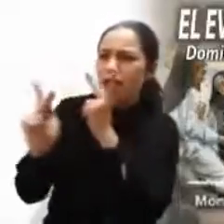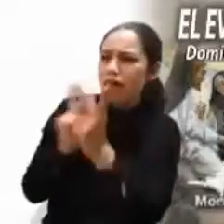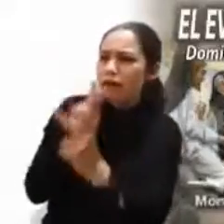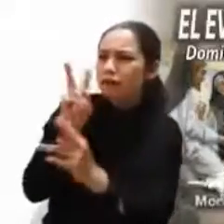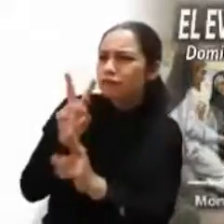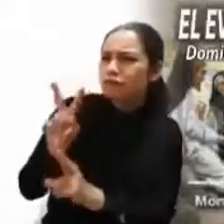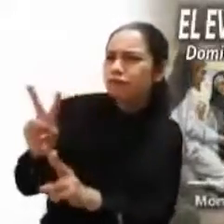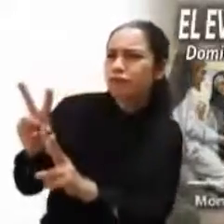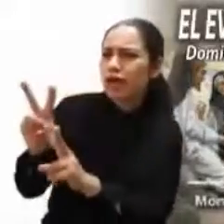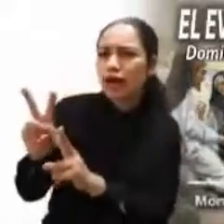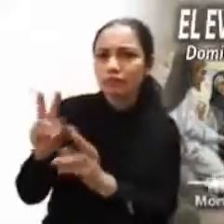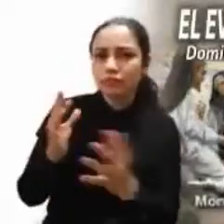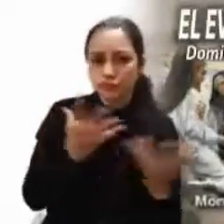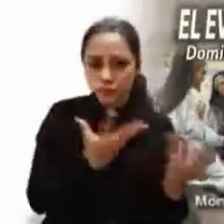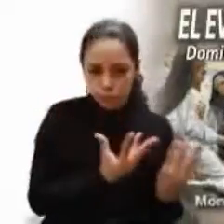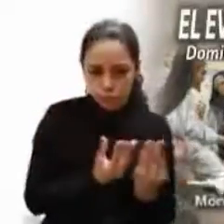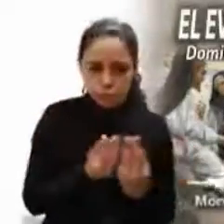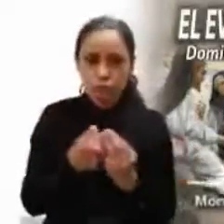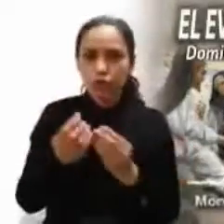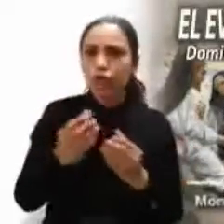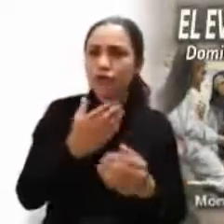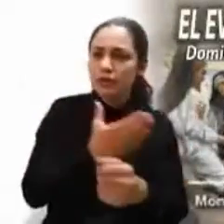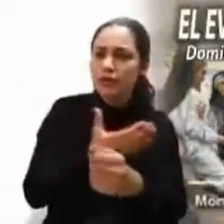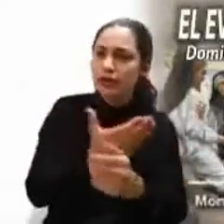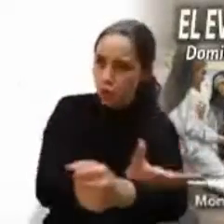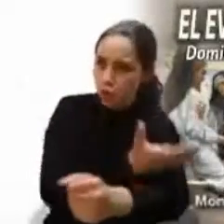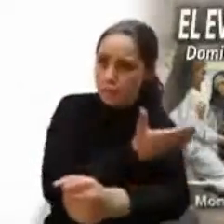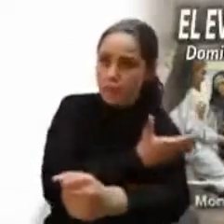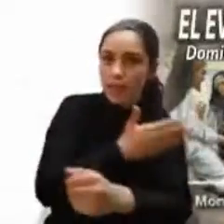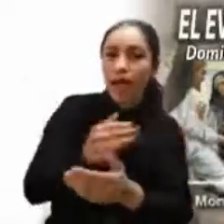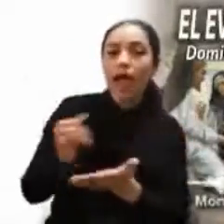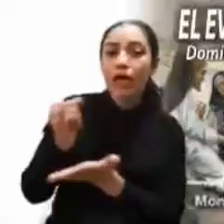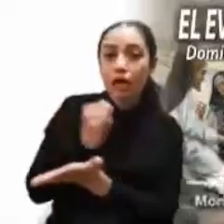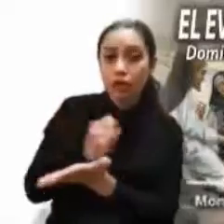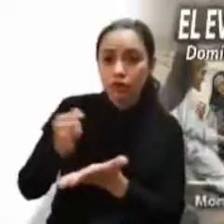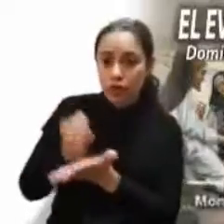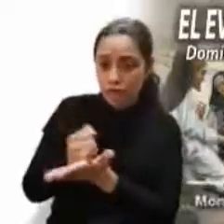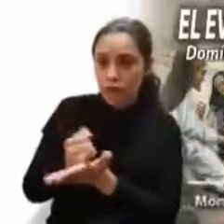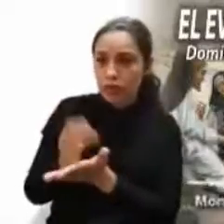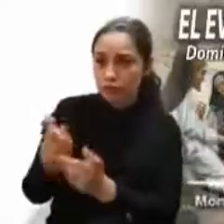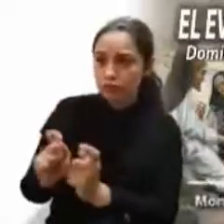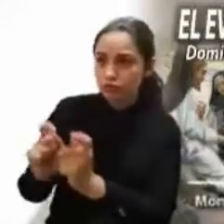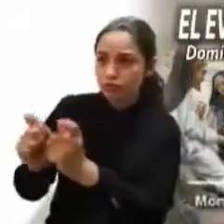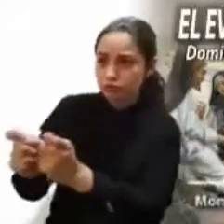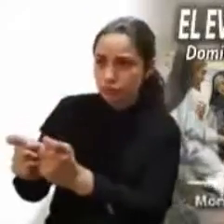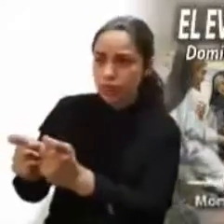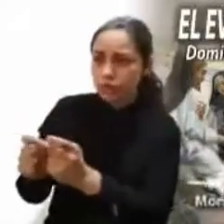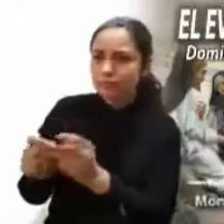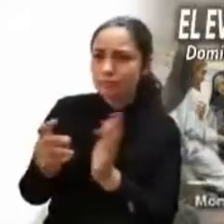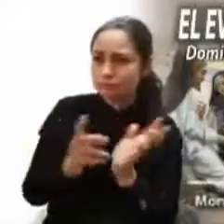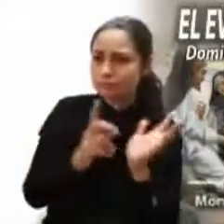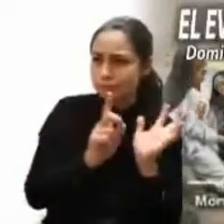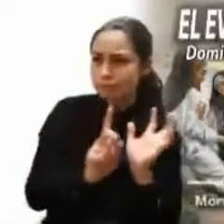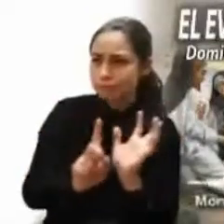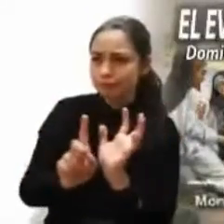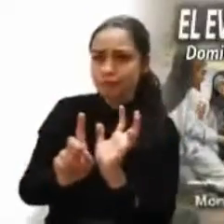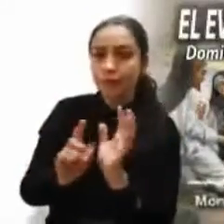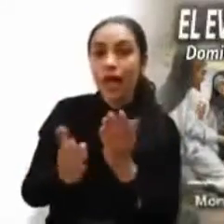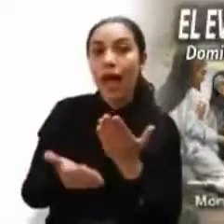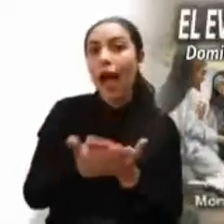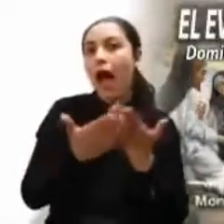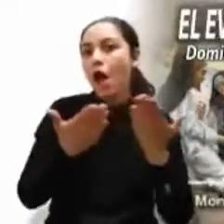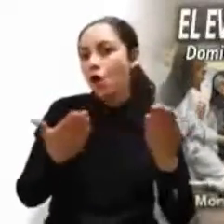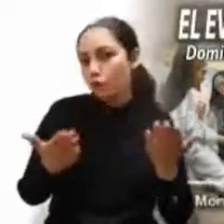hacia Jerusalén, donde será entregado. Ahora, en un momento de